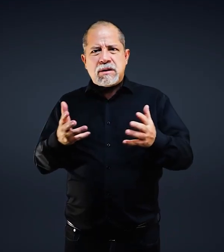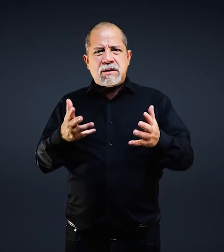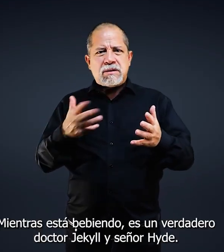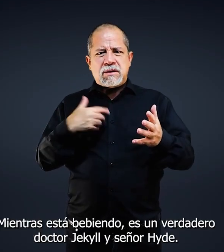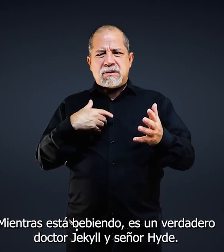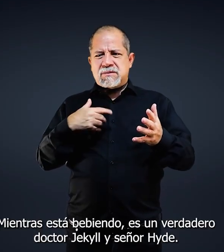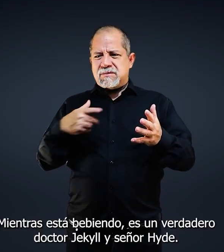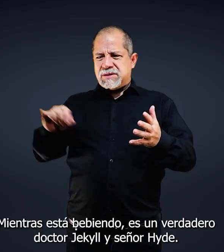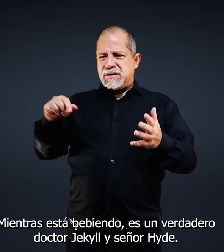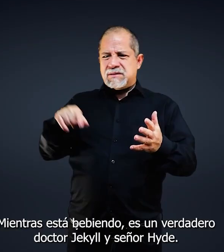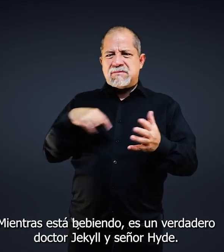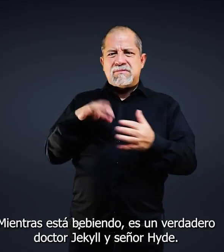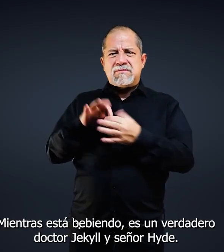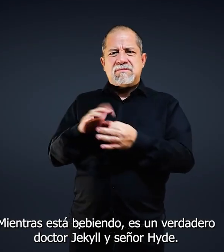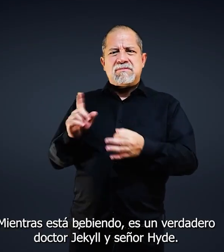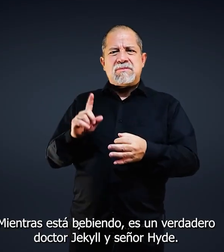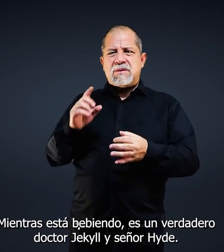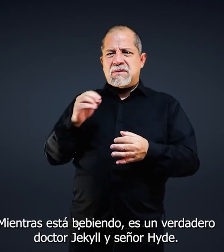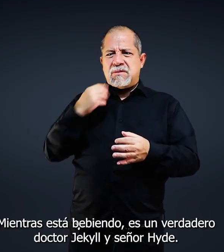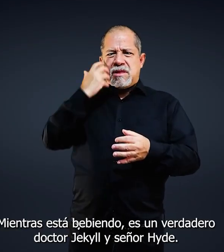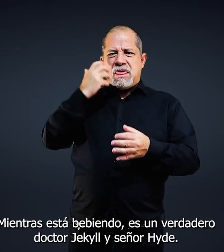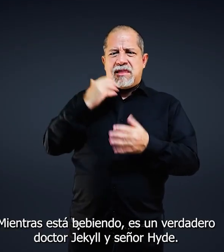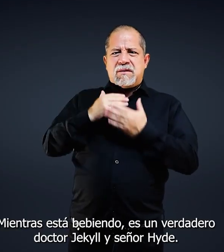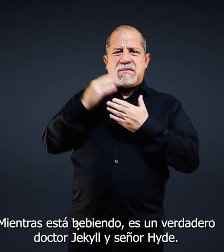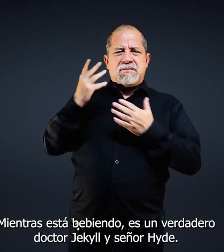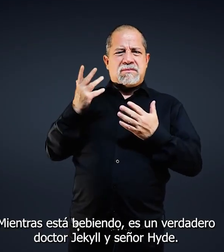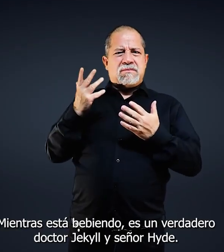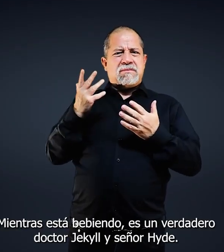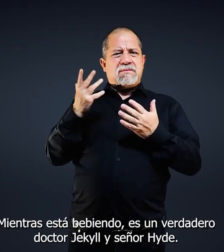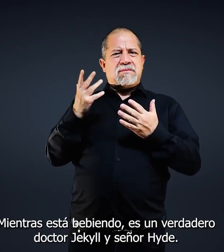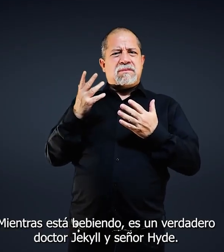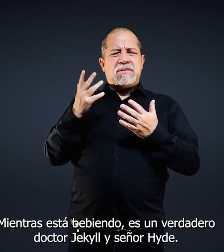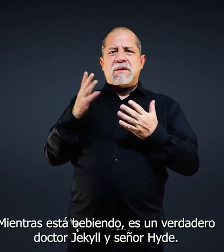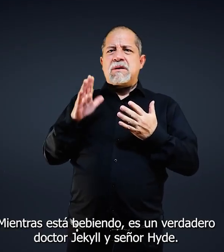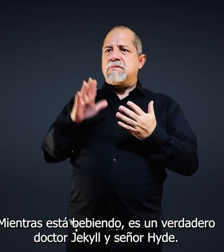mientras está bebiendo. Es un verdadero Dr. Jekyll y Sr. Hyde.